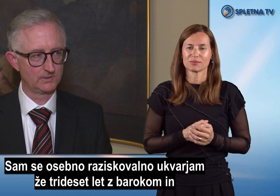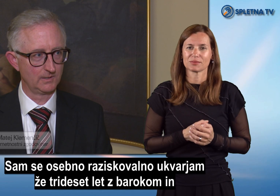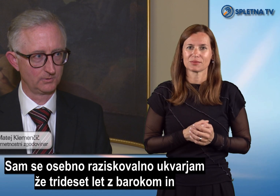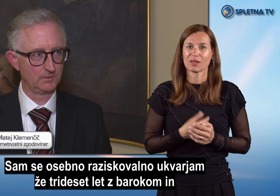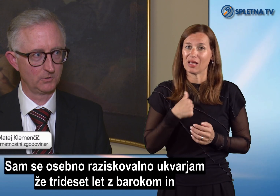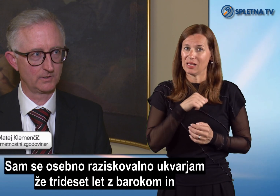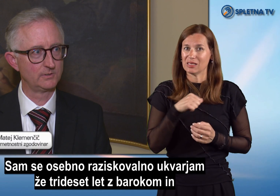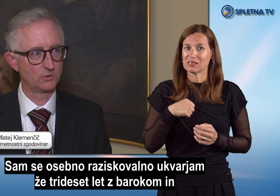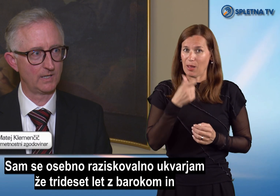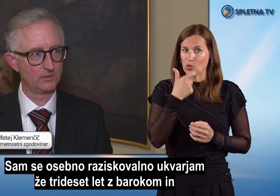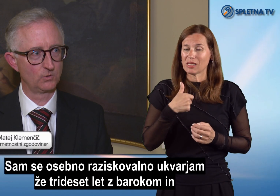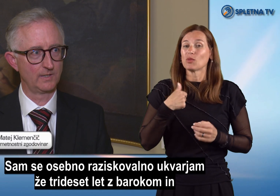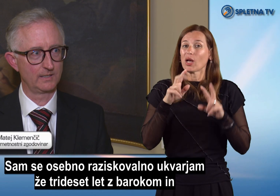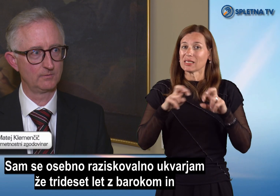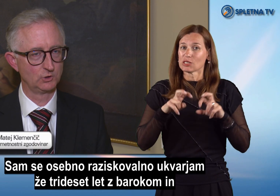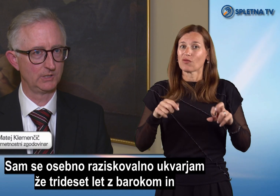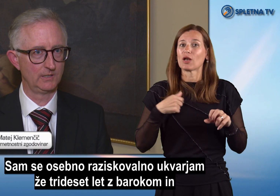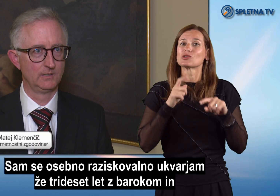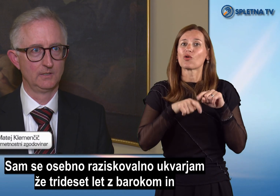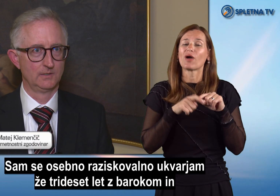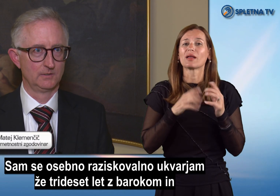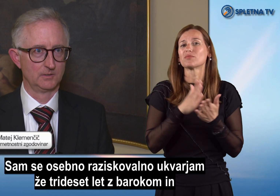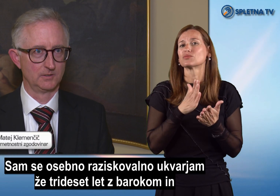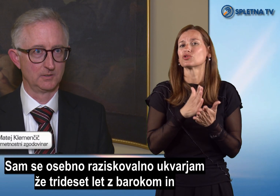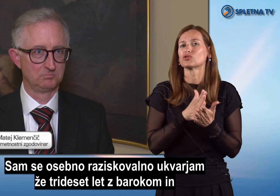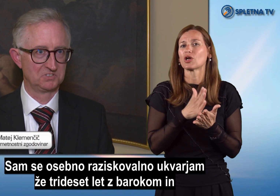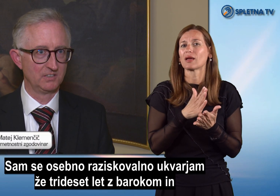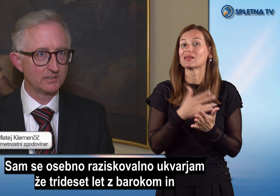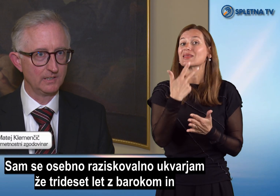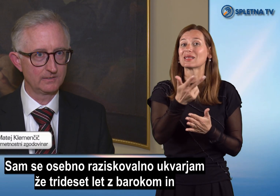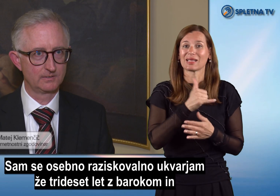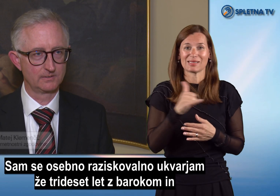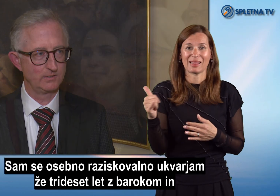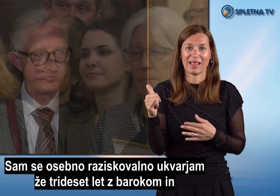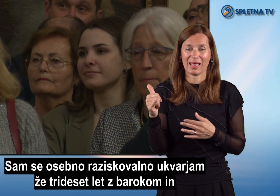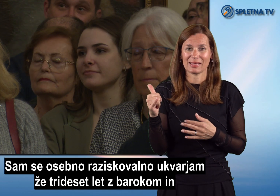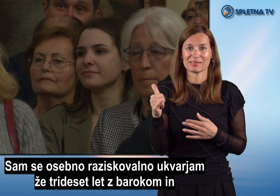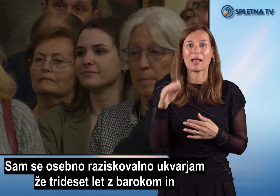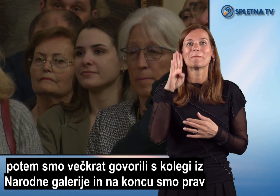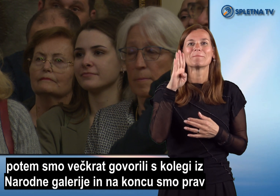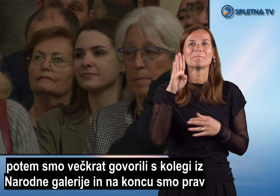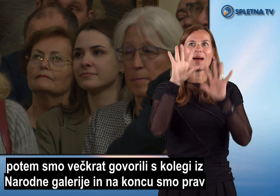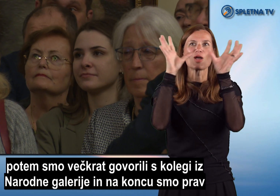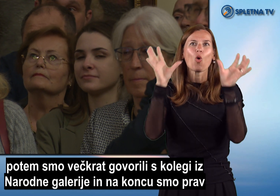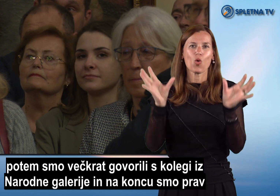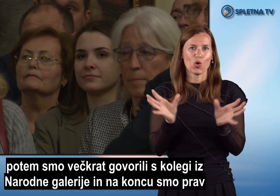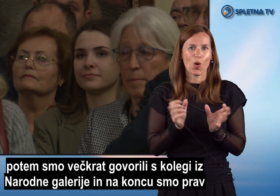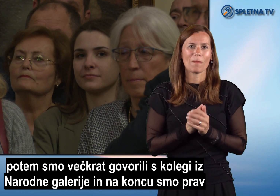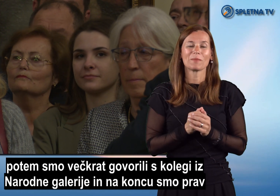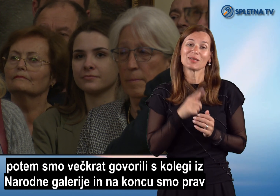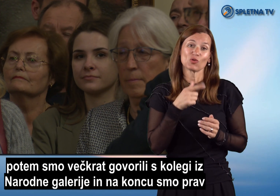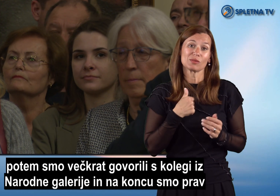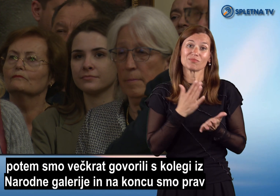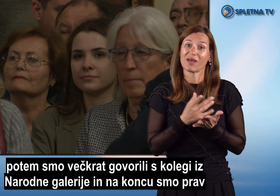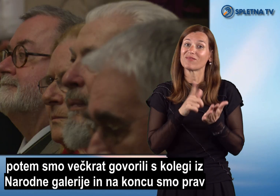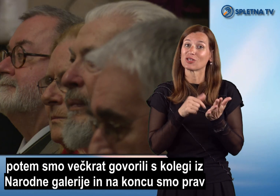Sam se osebno raziskovalno ukvarjam že 30 let z barokom in o tem smo